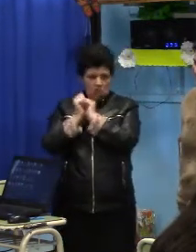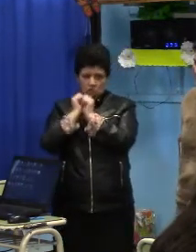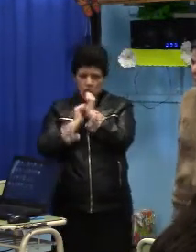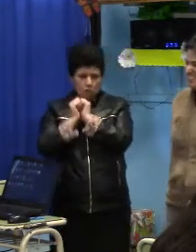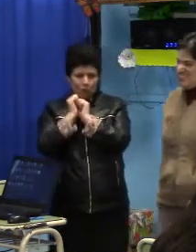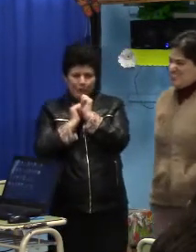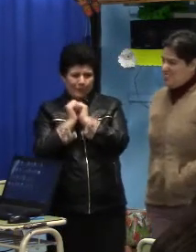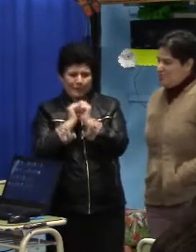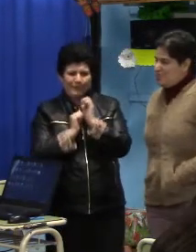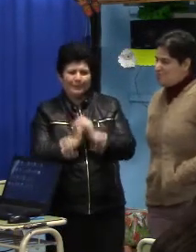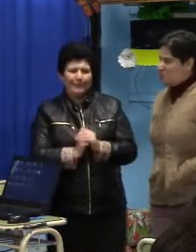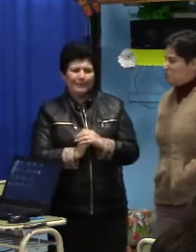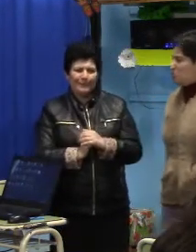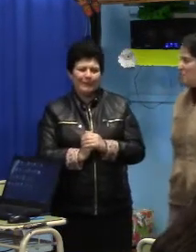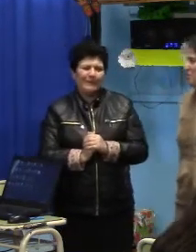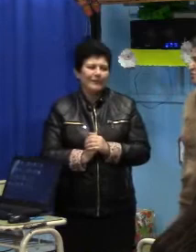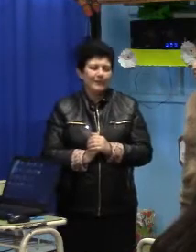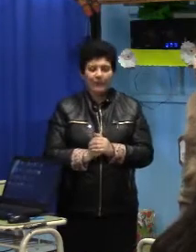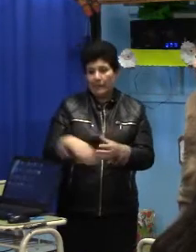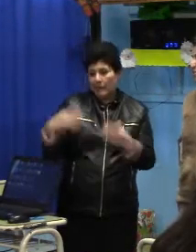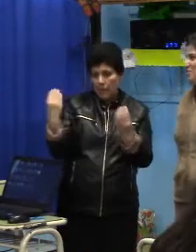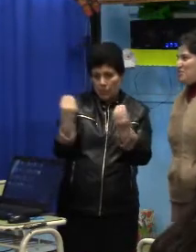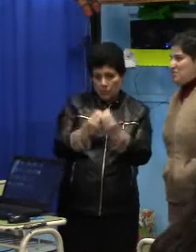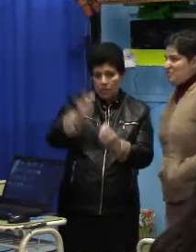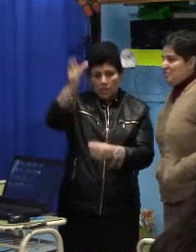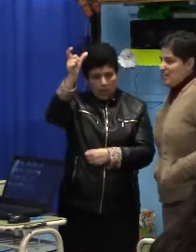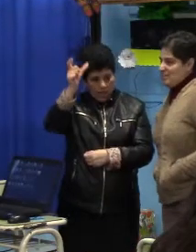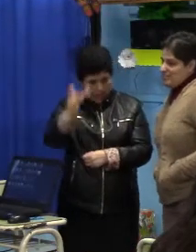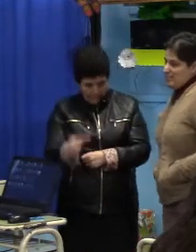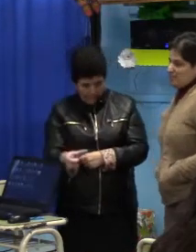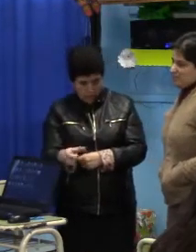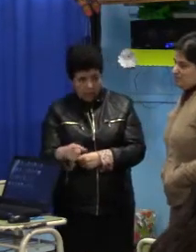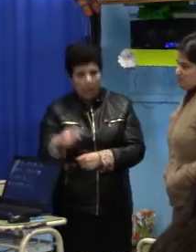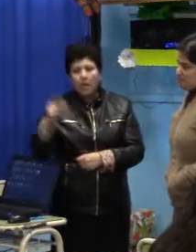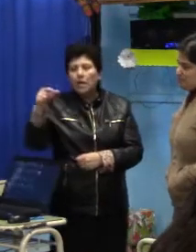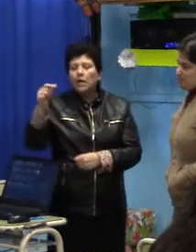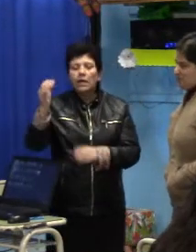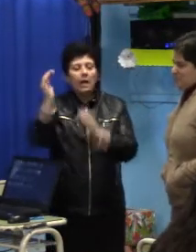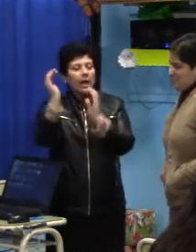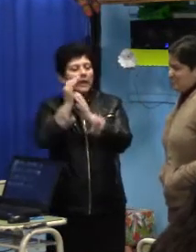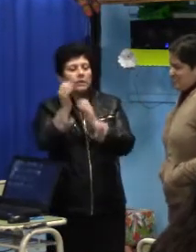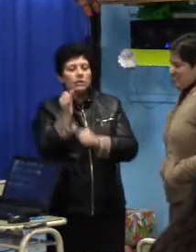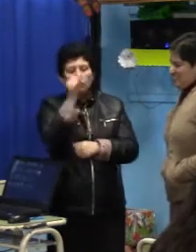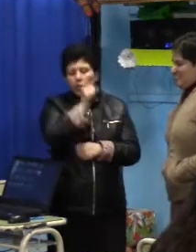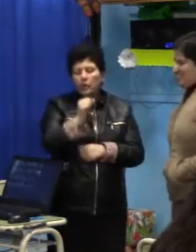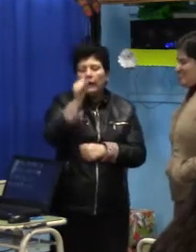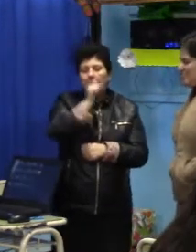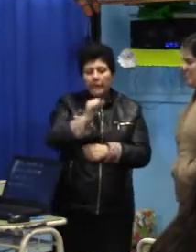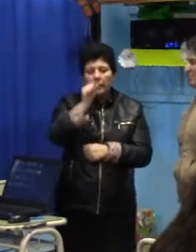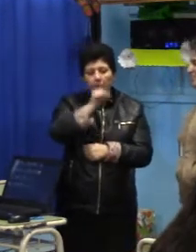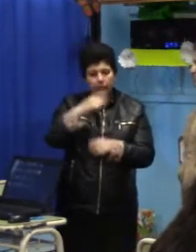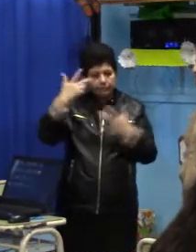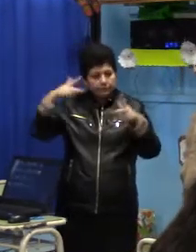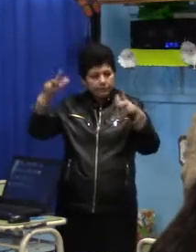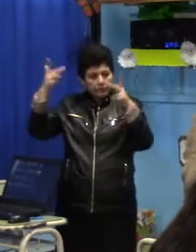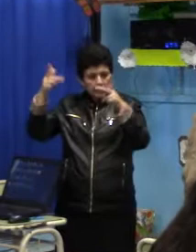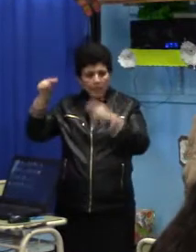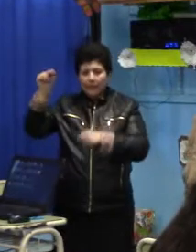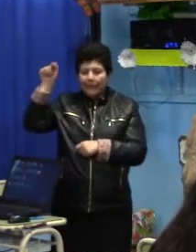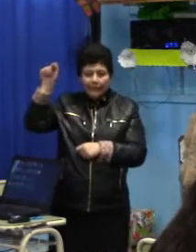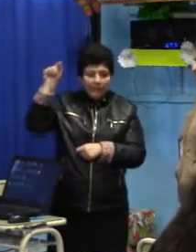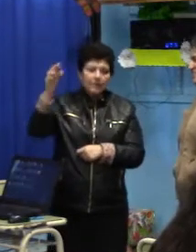Nadie. Bueno, muchos de los himnos que nosotros cantamos los hizo